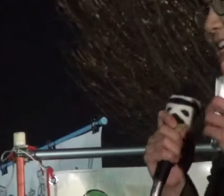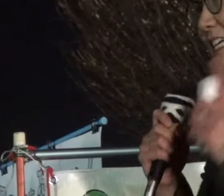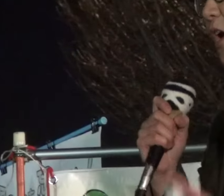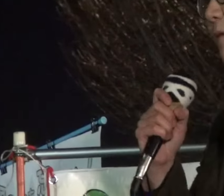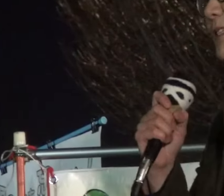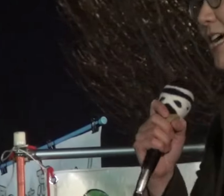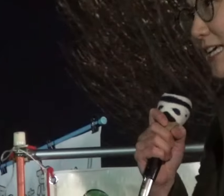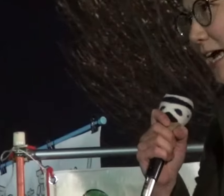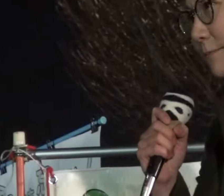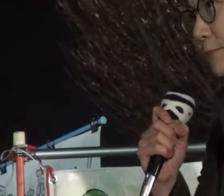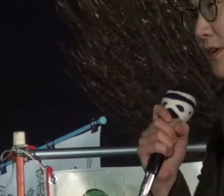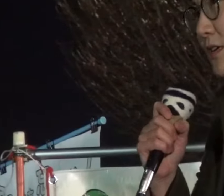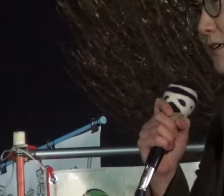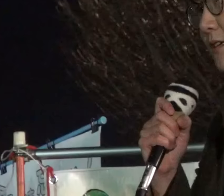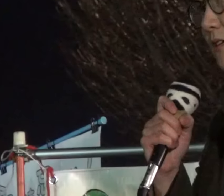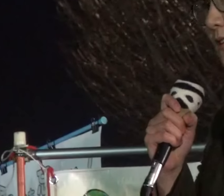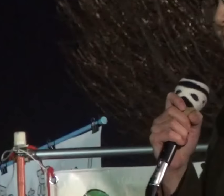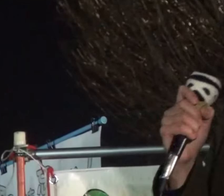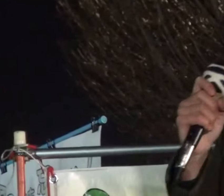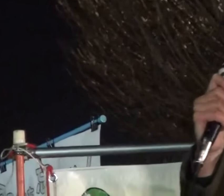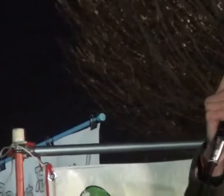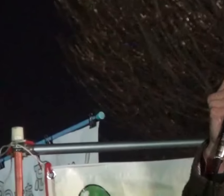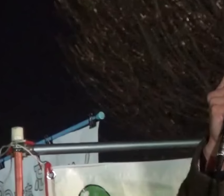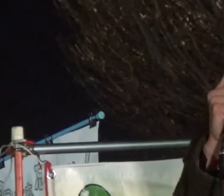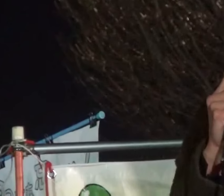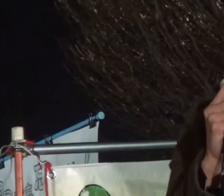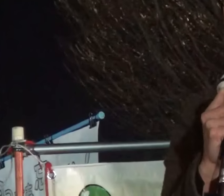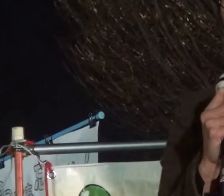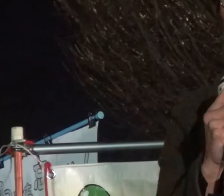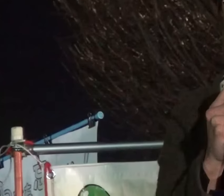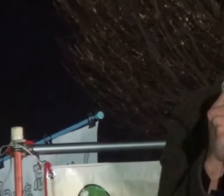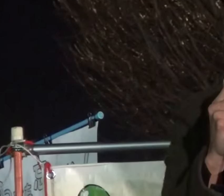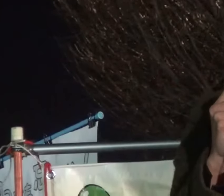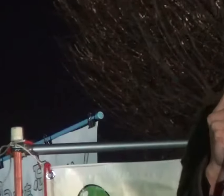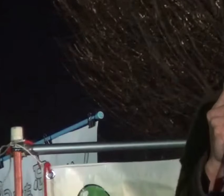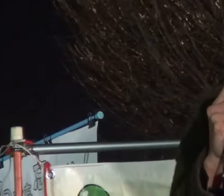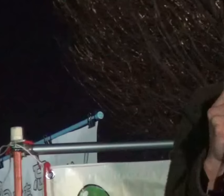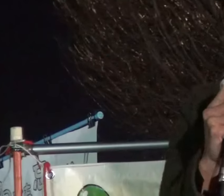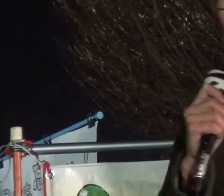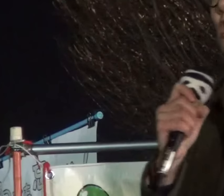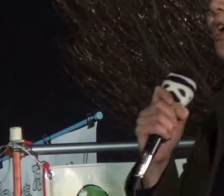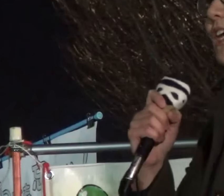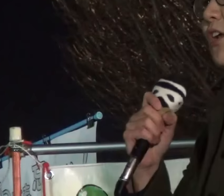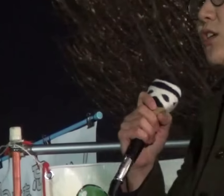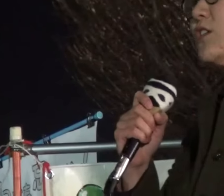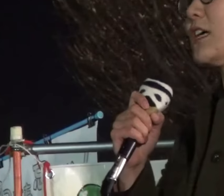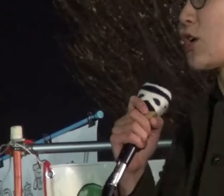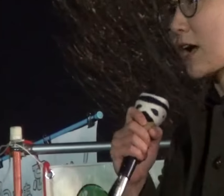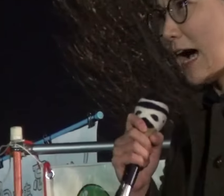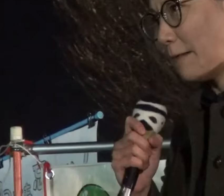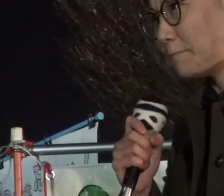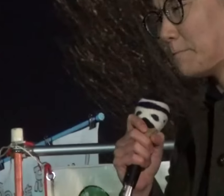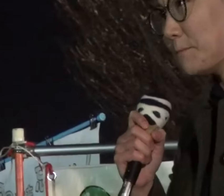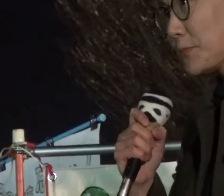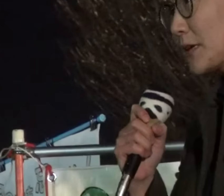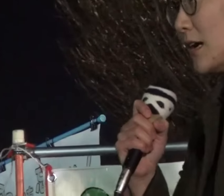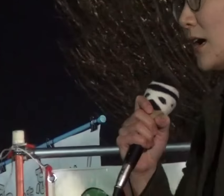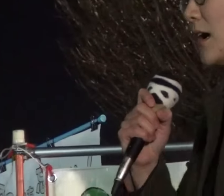働ありきの安倍政権。規制委員会の基準など一体誰が信用できるというんでしょうか。